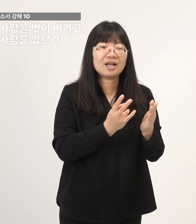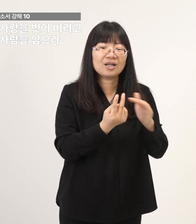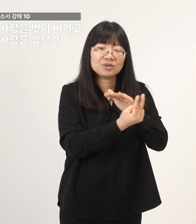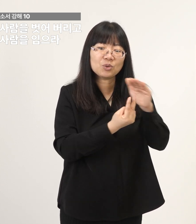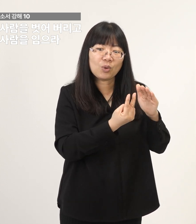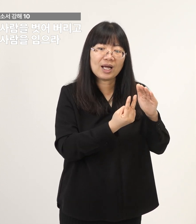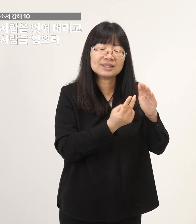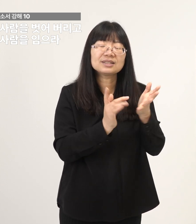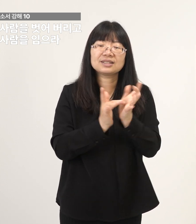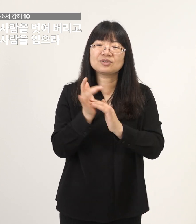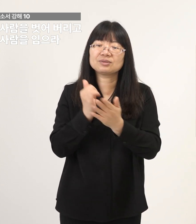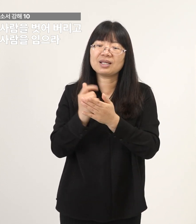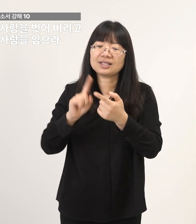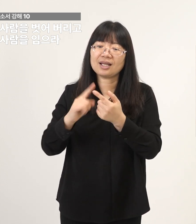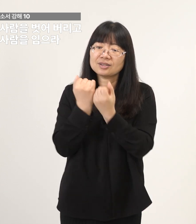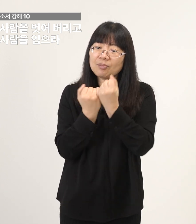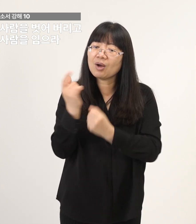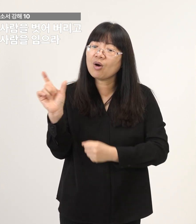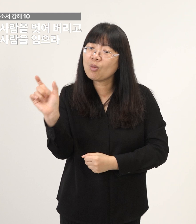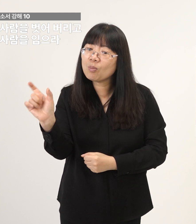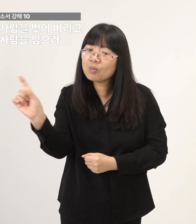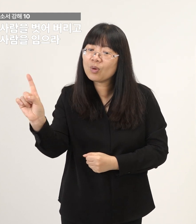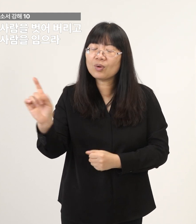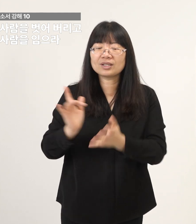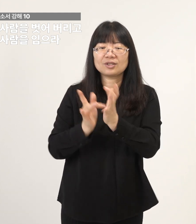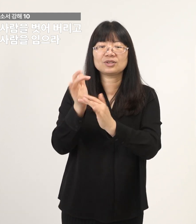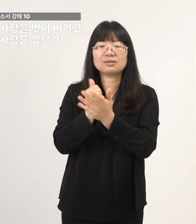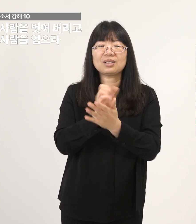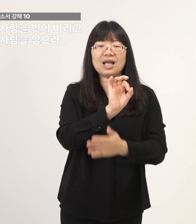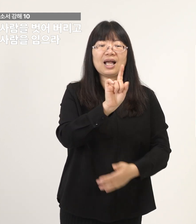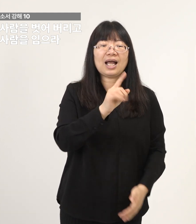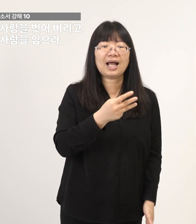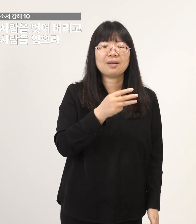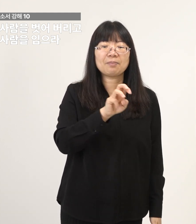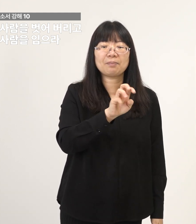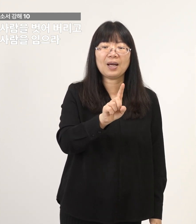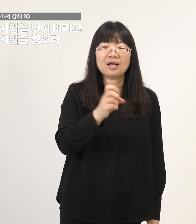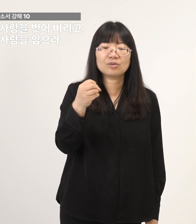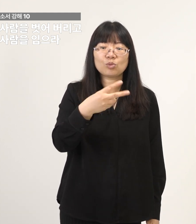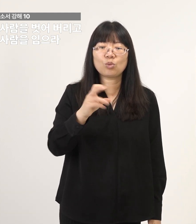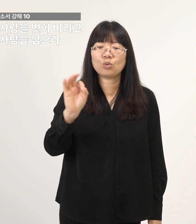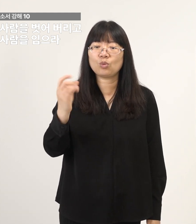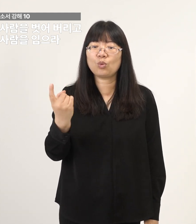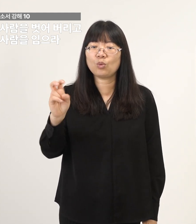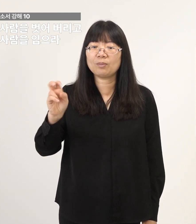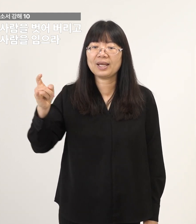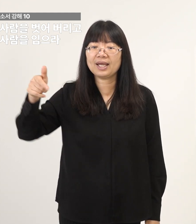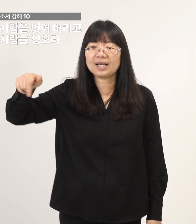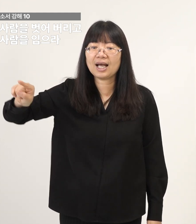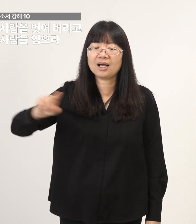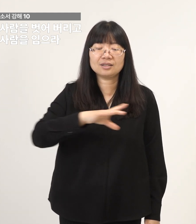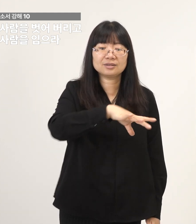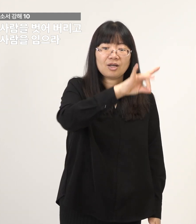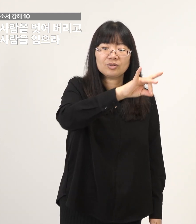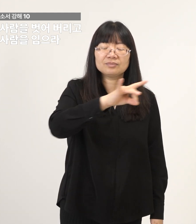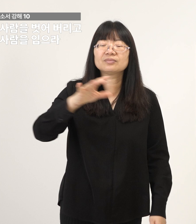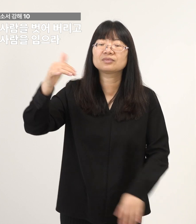설명을 했는가 하면 나는 알파와 오메가라고 정의했어요. 처음과 끝이다 그